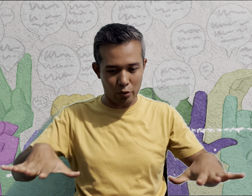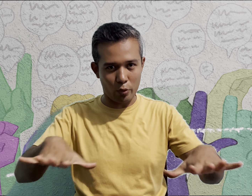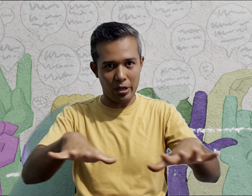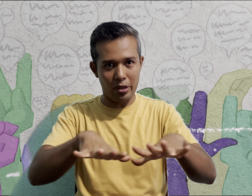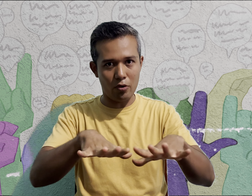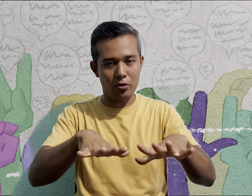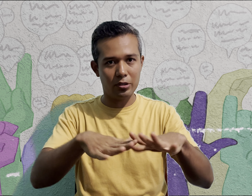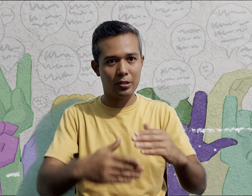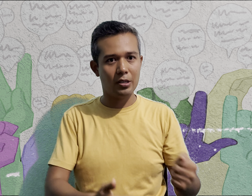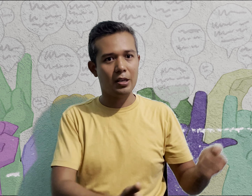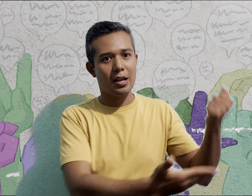reunidos,